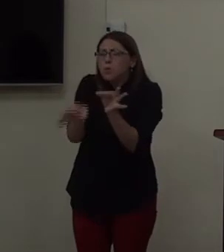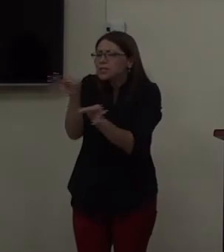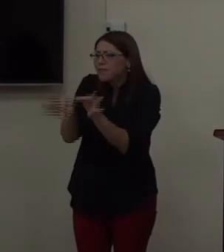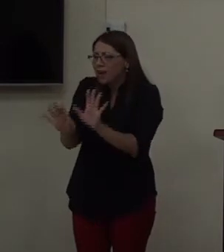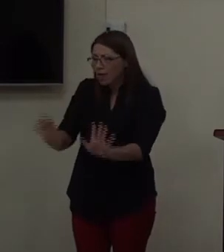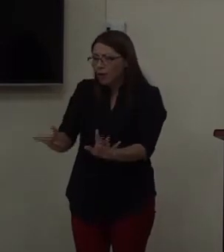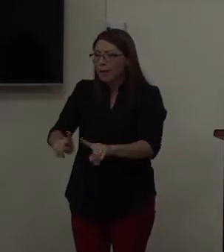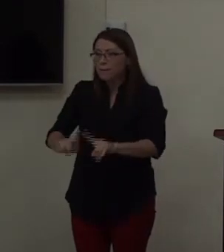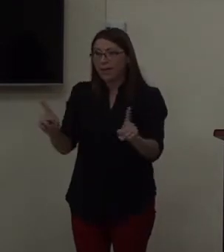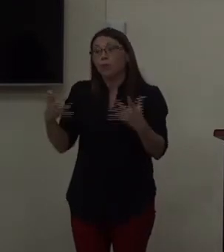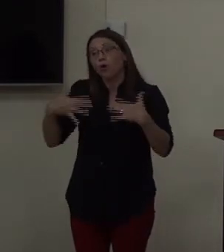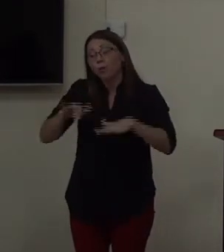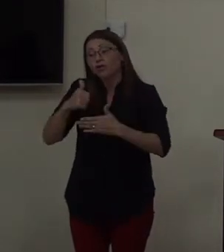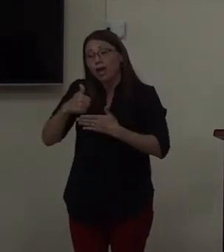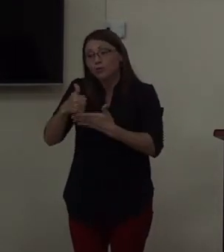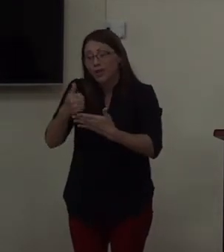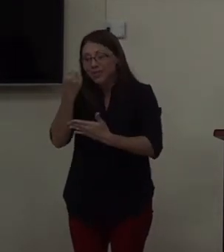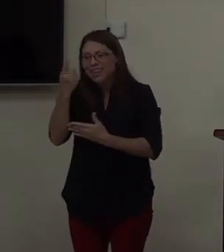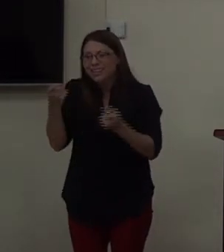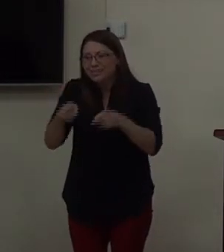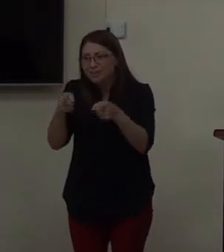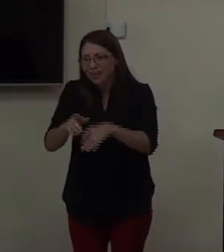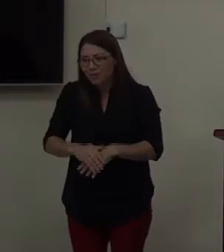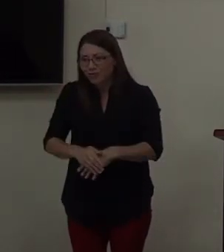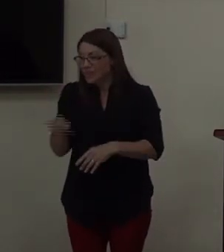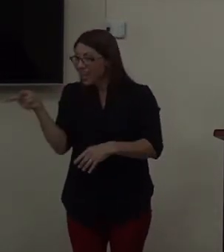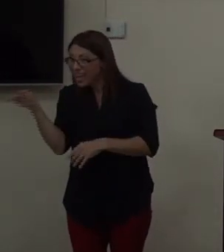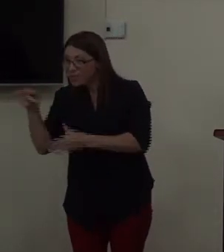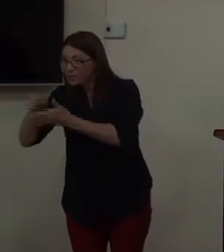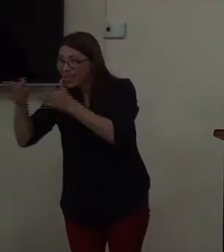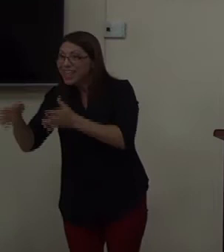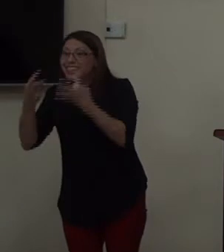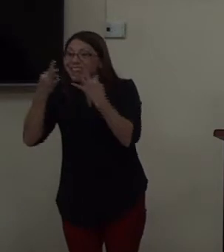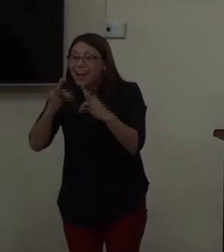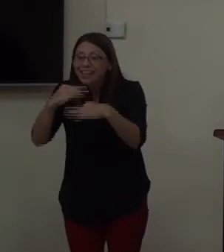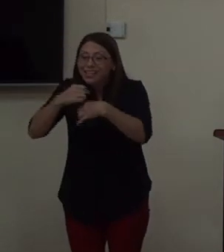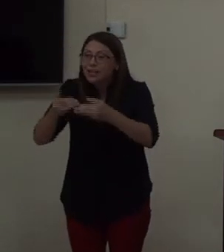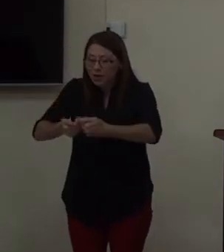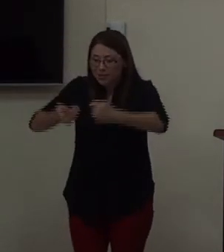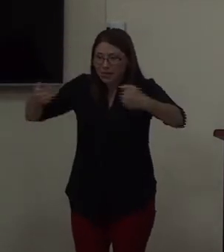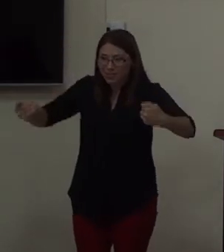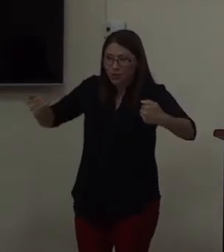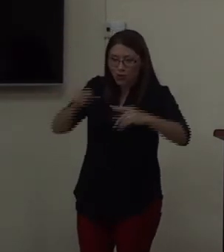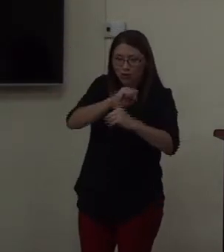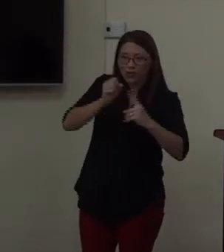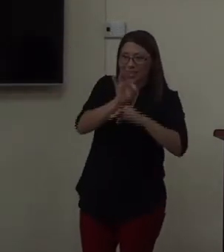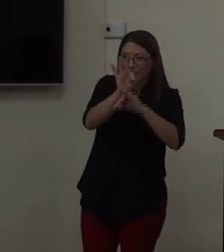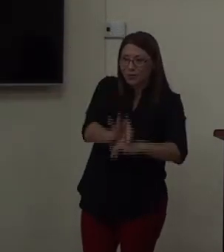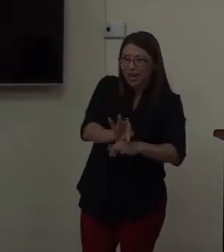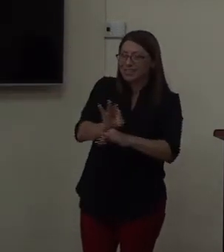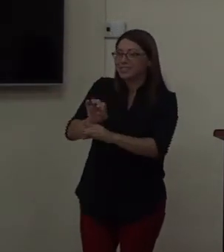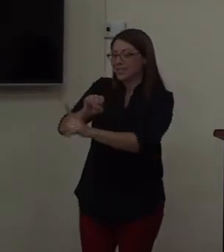por lo menos ayuda a entender qué es lo que está pasando, tratan de ubicar, hacer una separación entre sociedades tradicionales y